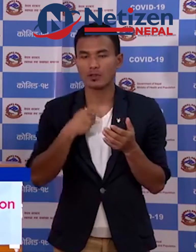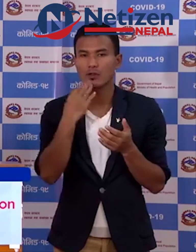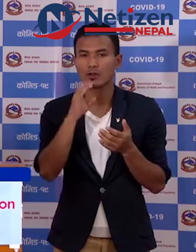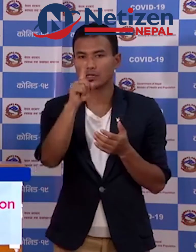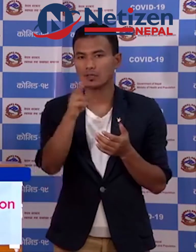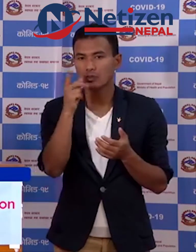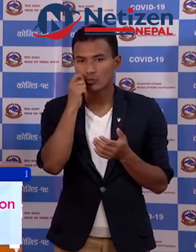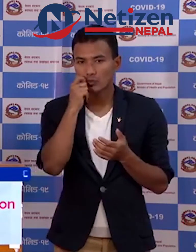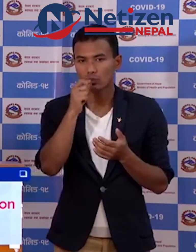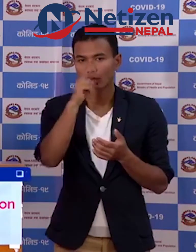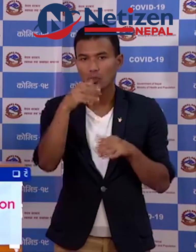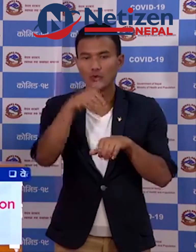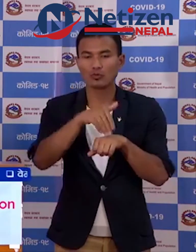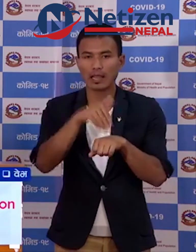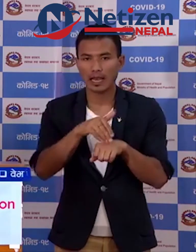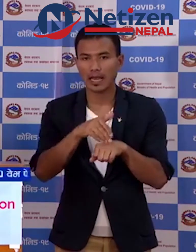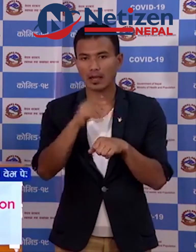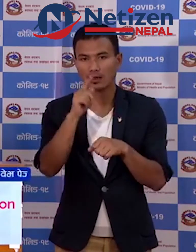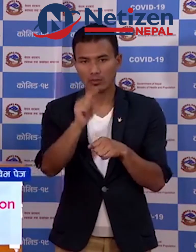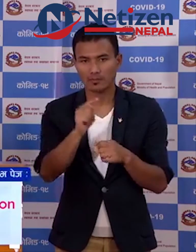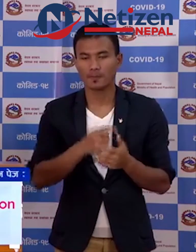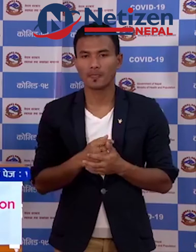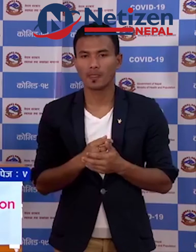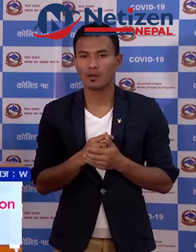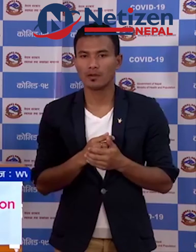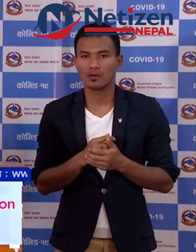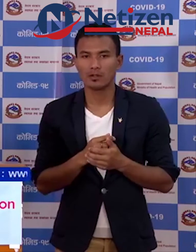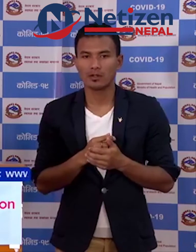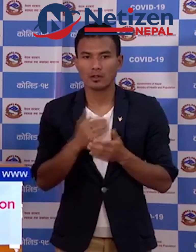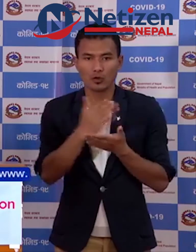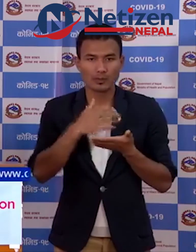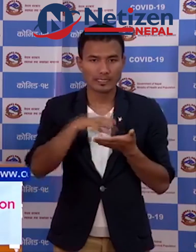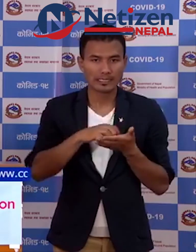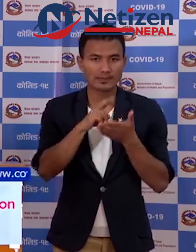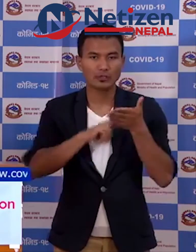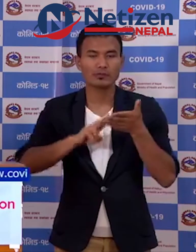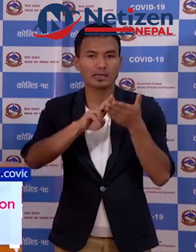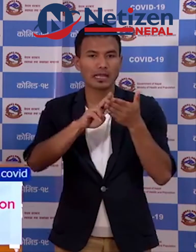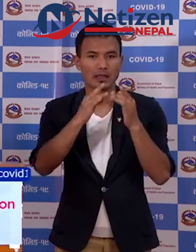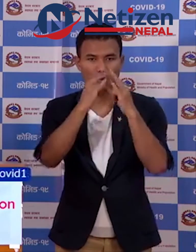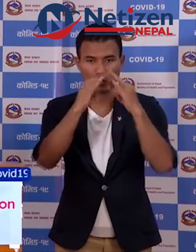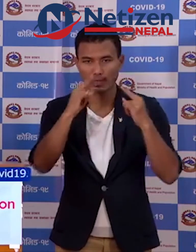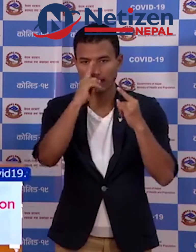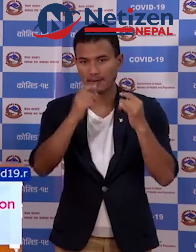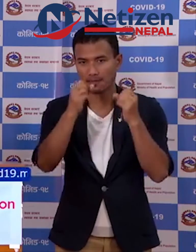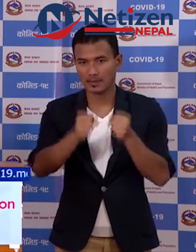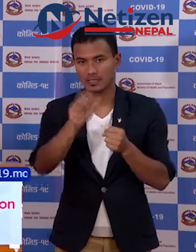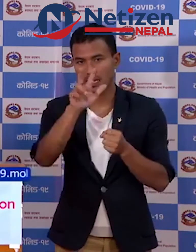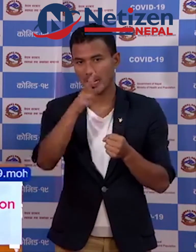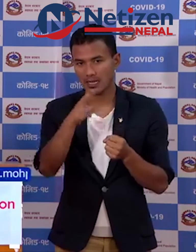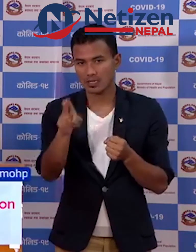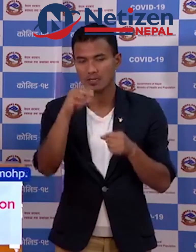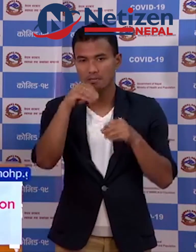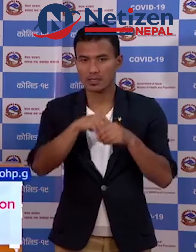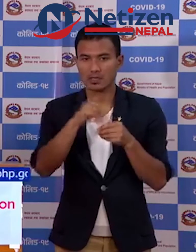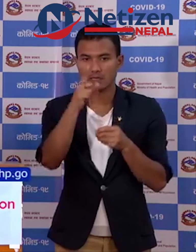पुरुष। र प्युठान कोटीमाई गाउँपालिका लुम्बिनी विश्वविद्यालय क्वारेन्टिनको 8 जना,